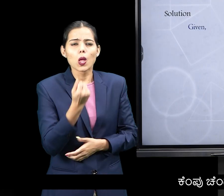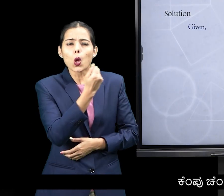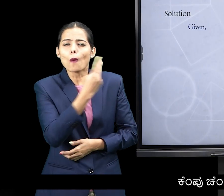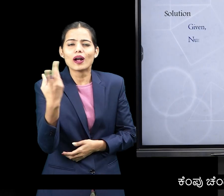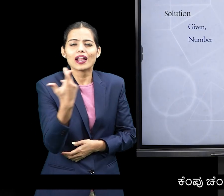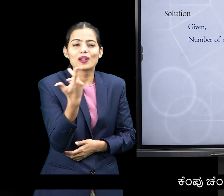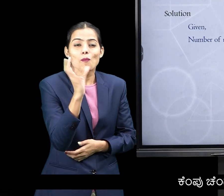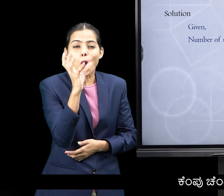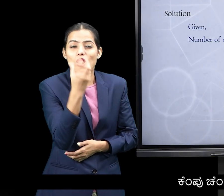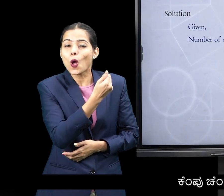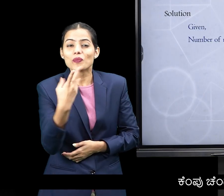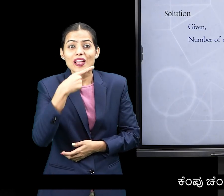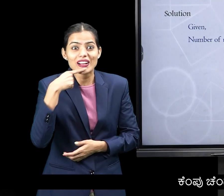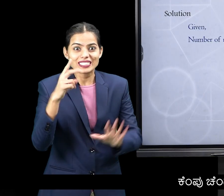ಸಂಖ್ಯೆ 7,